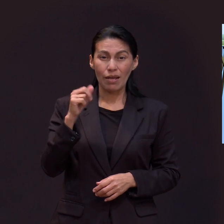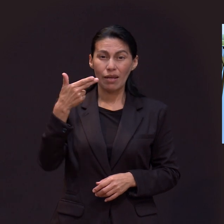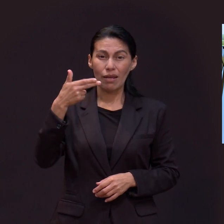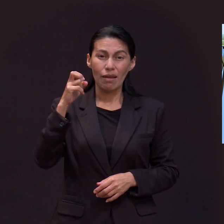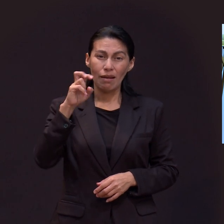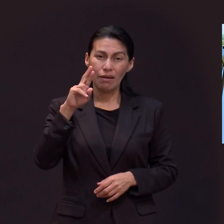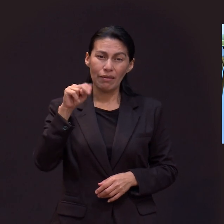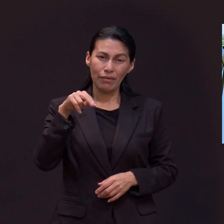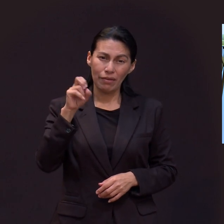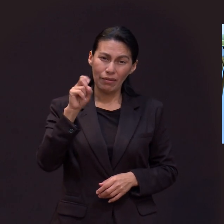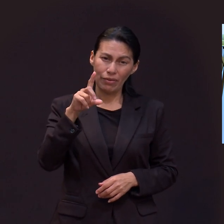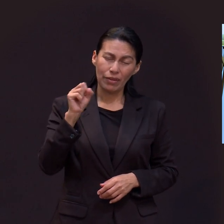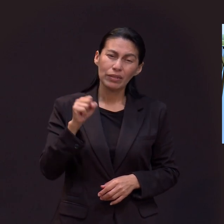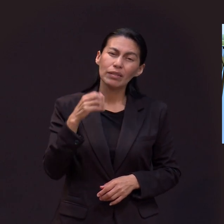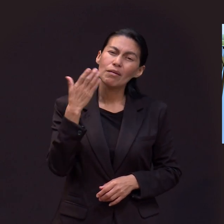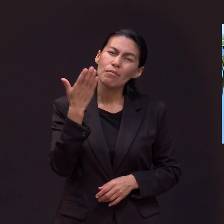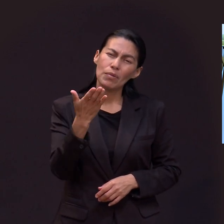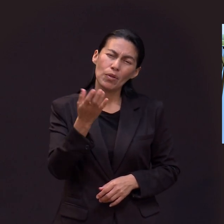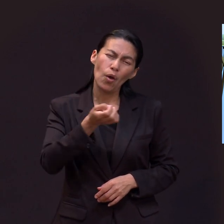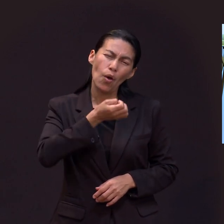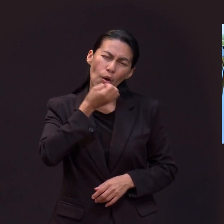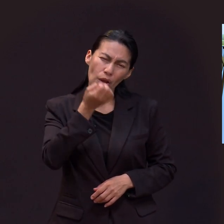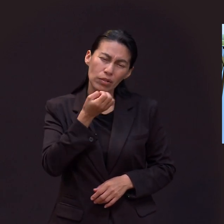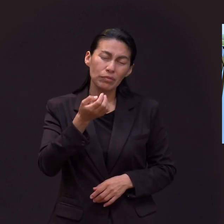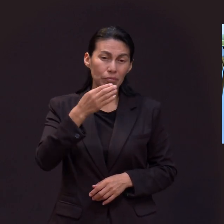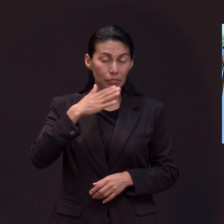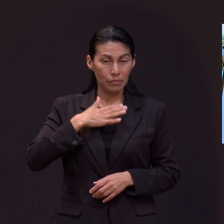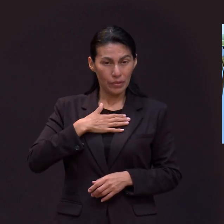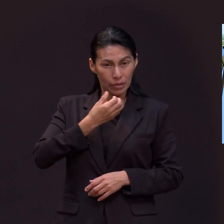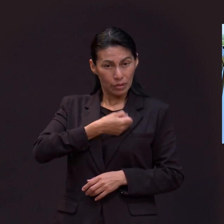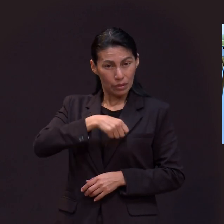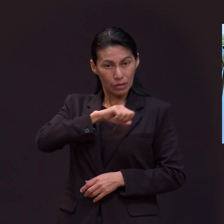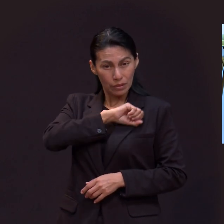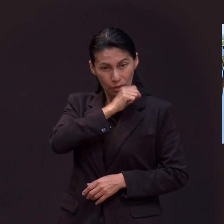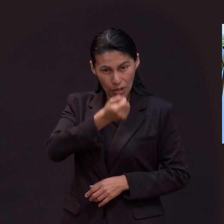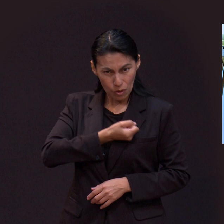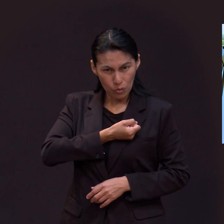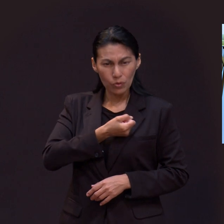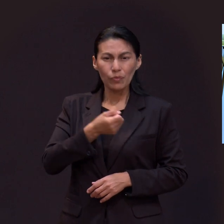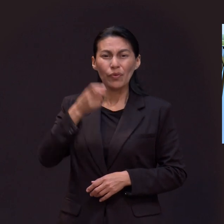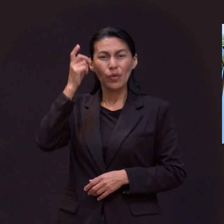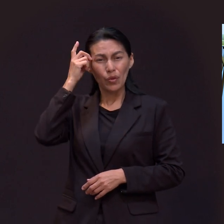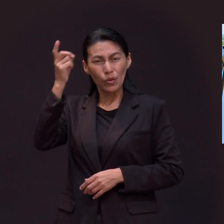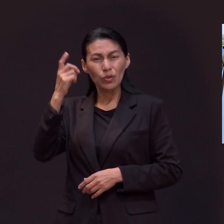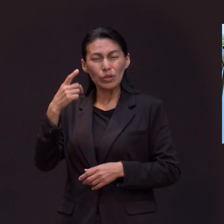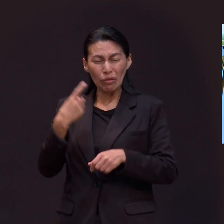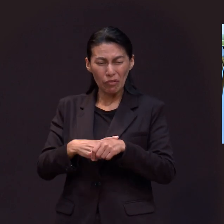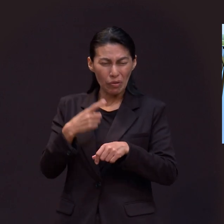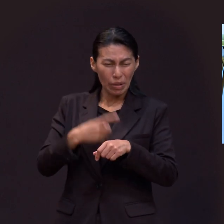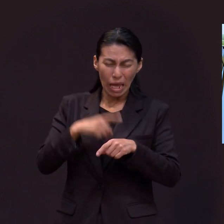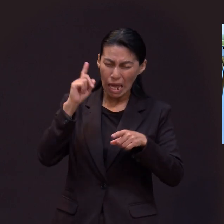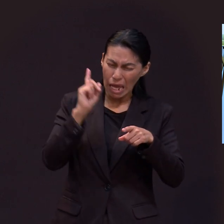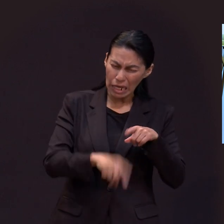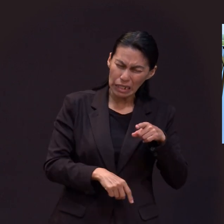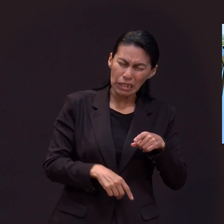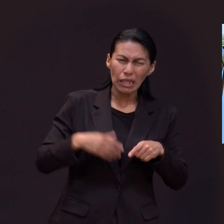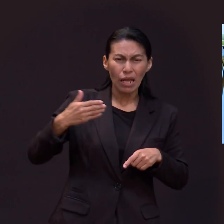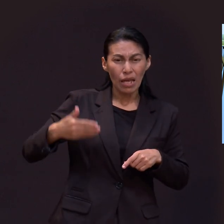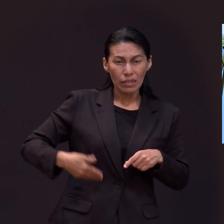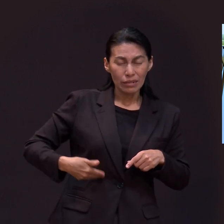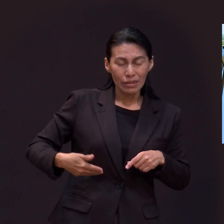claro ernestina pidan por mi salud desde luego dios me ha levantado de